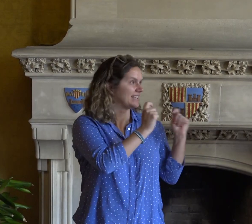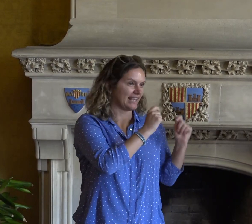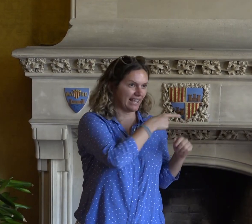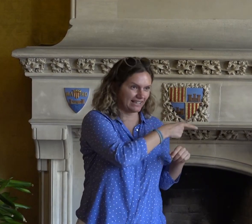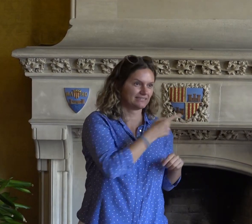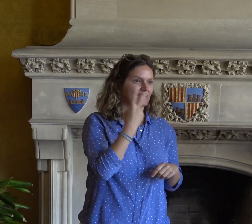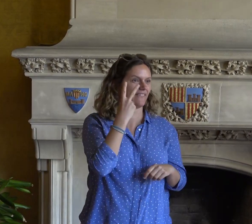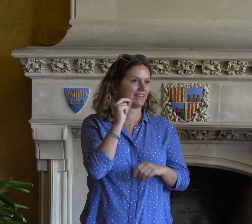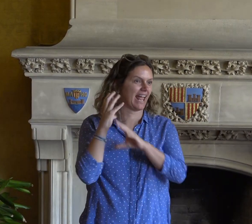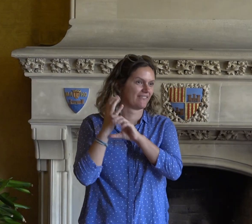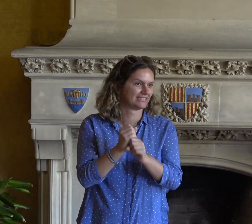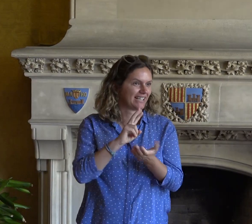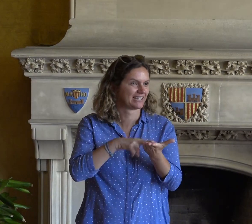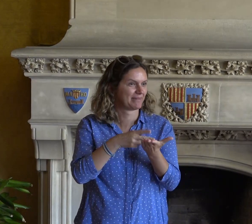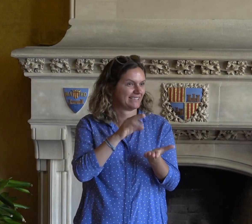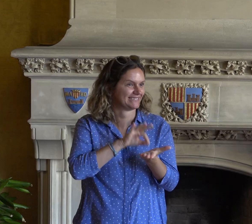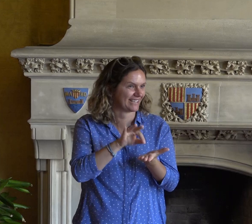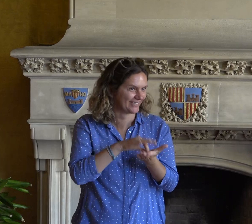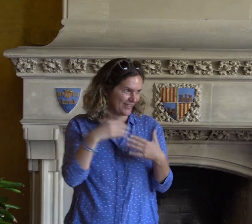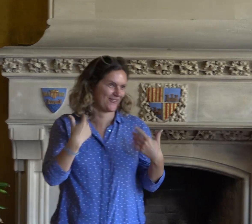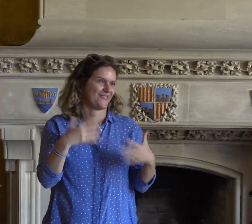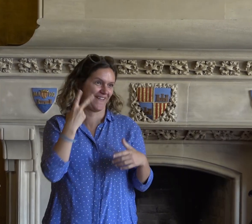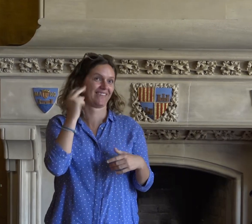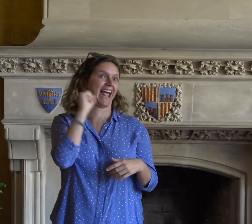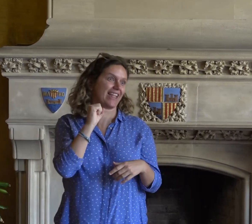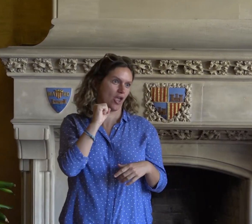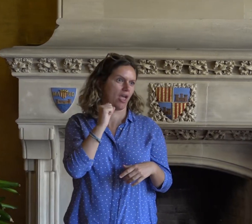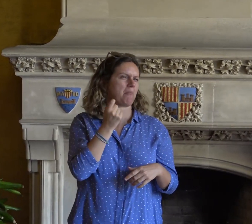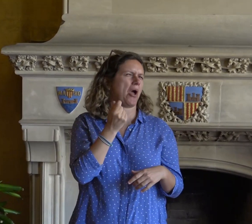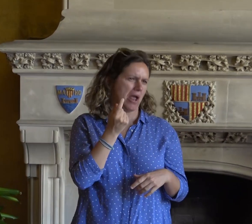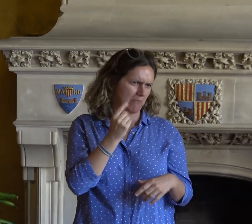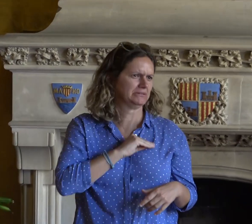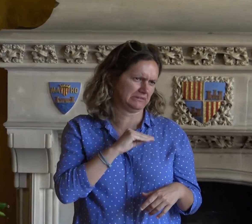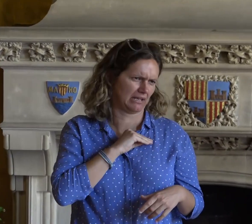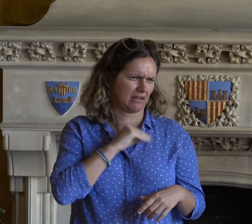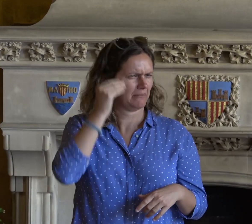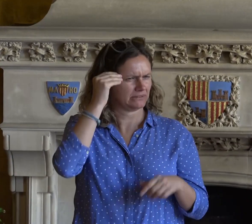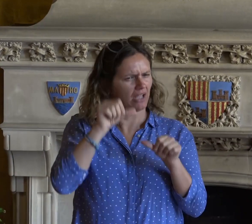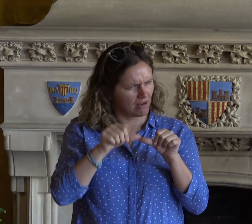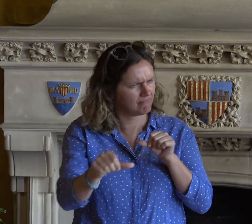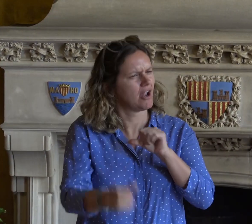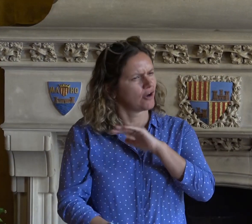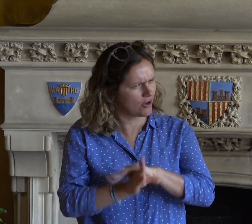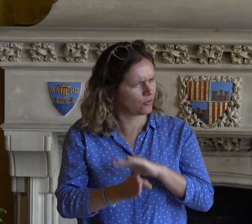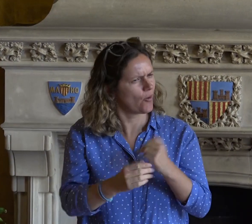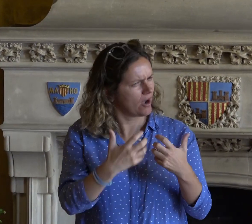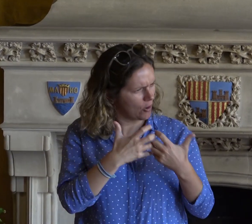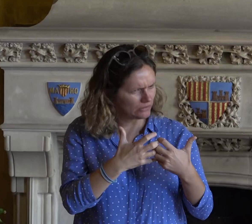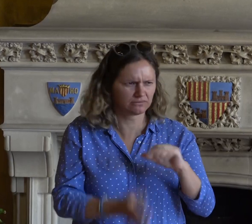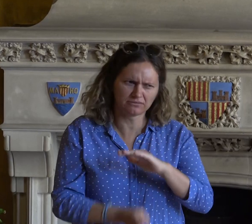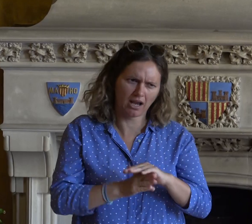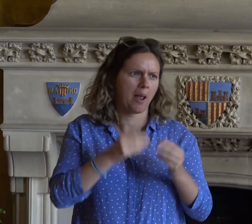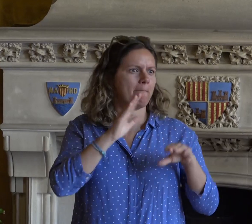Enhorabuena por ese 20 aniversario del servicio de intérpretes. 20 años parecen pocos, pero son muchos, y tengo la certeza de